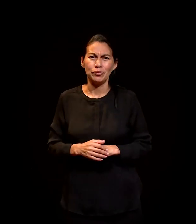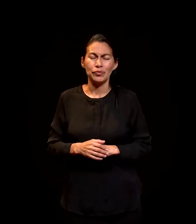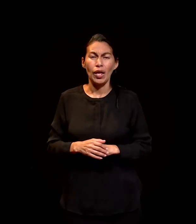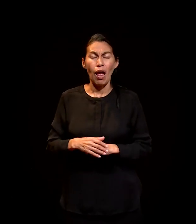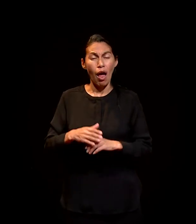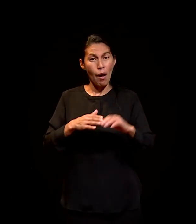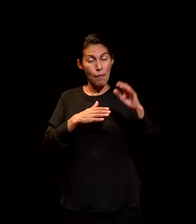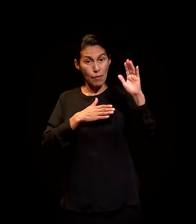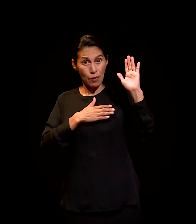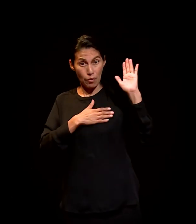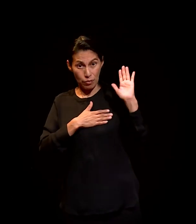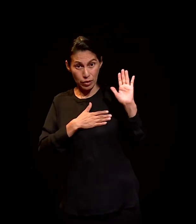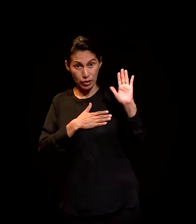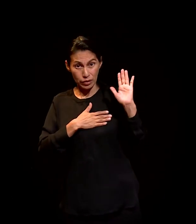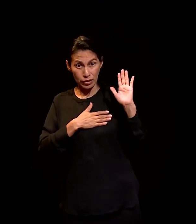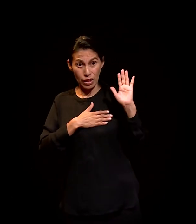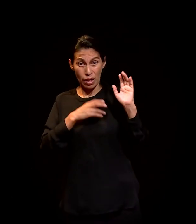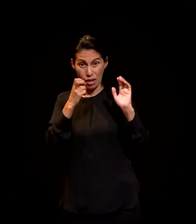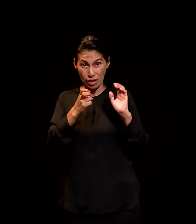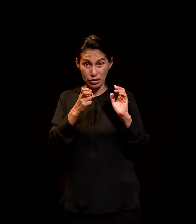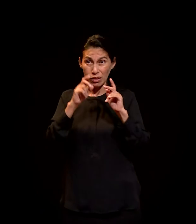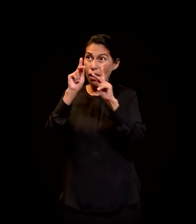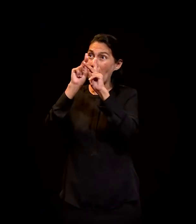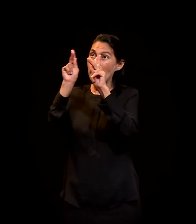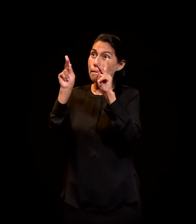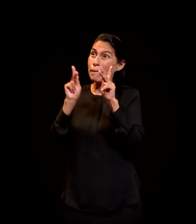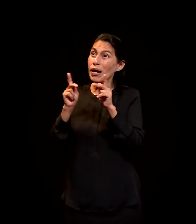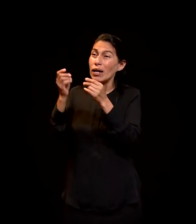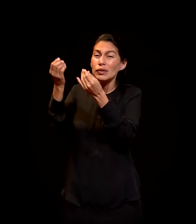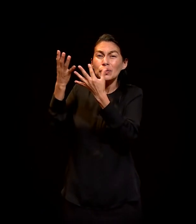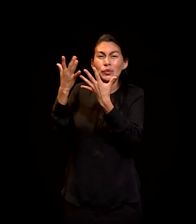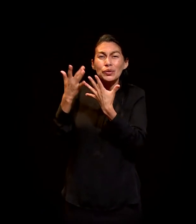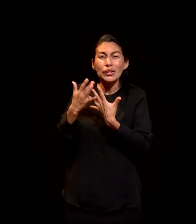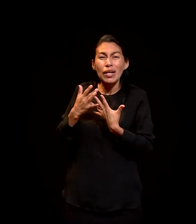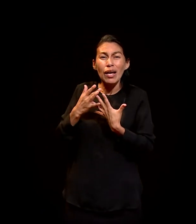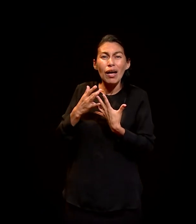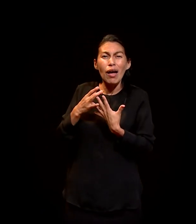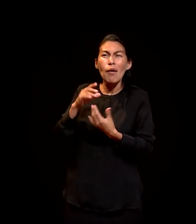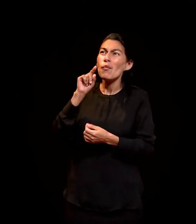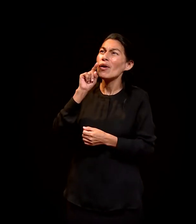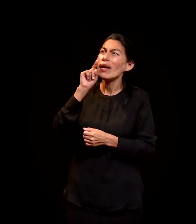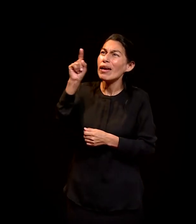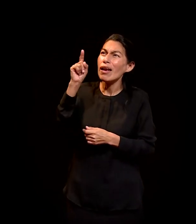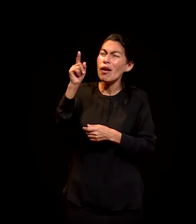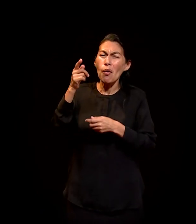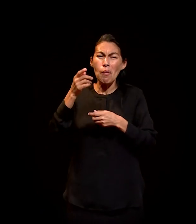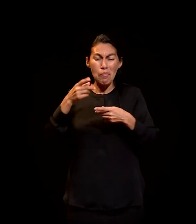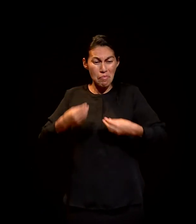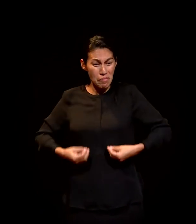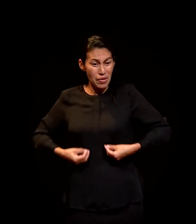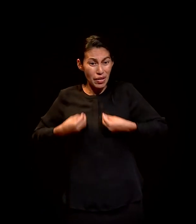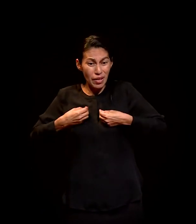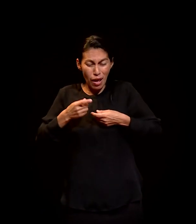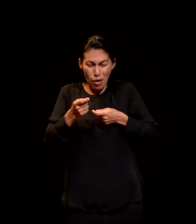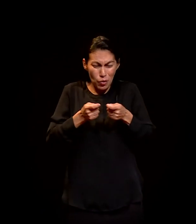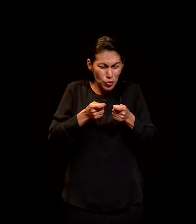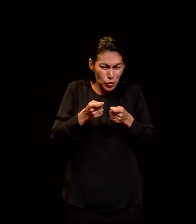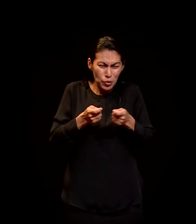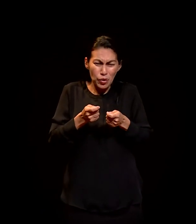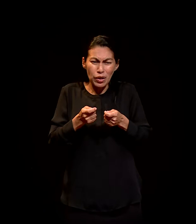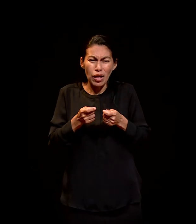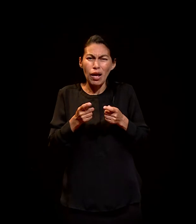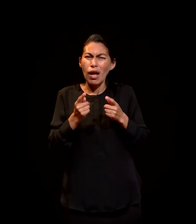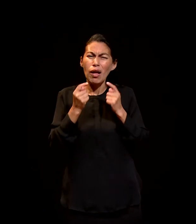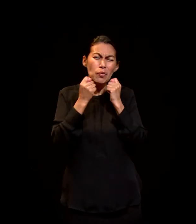es la gran promesa que nos da paz cuando él está al control de nuestra vida aún en los pequeños detalles